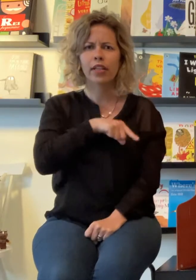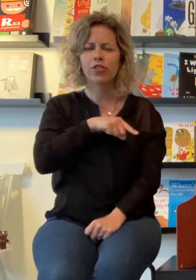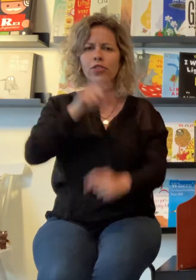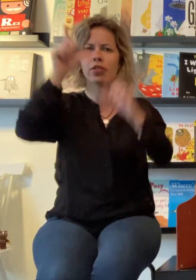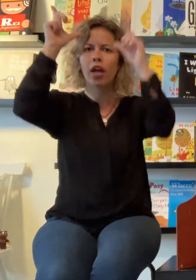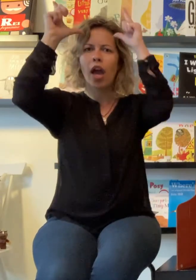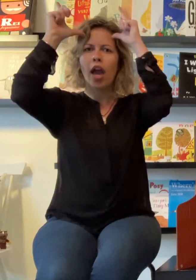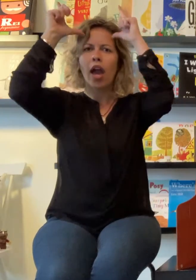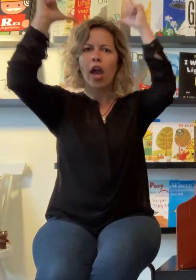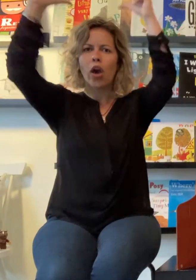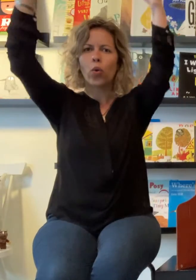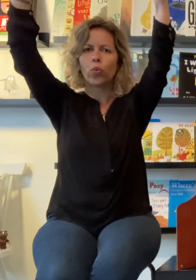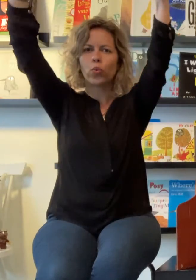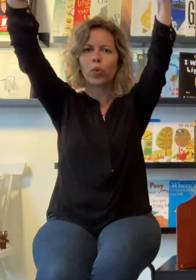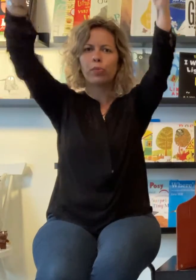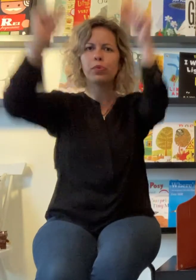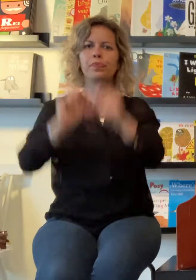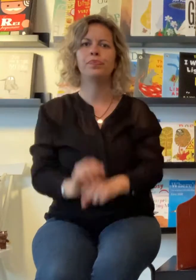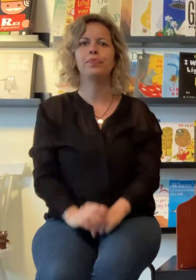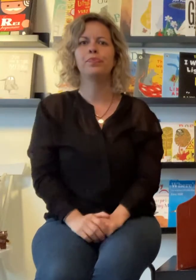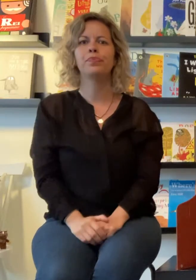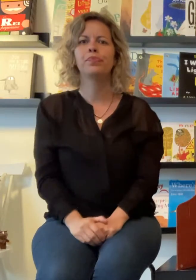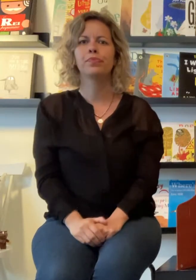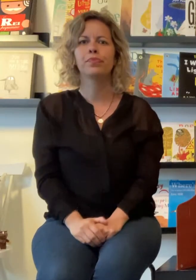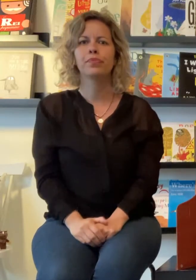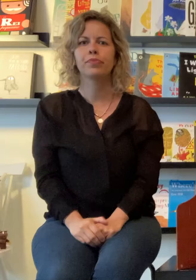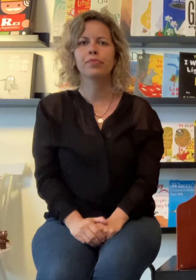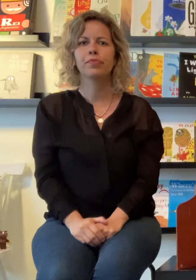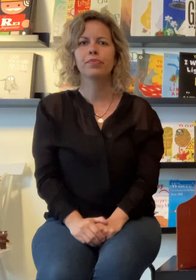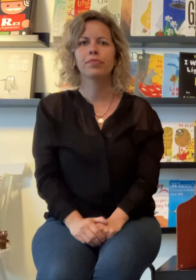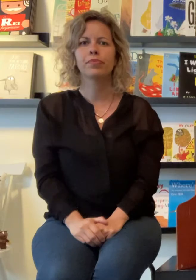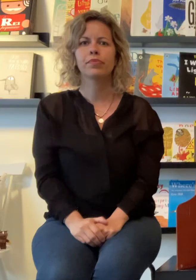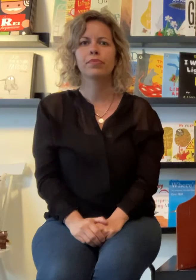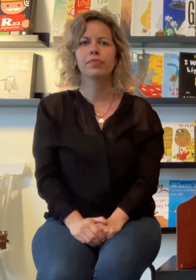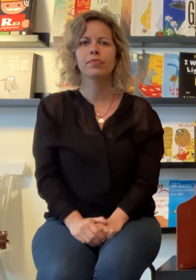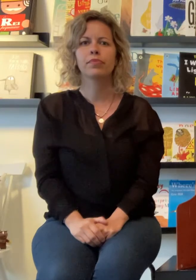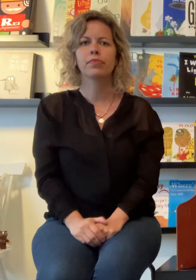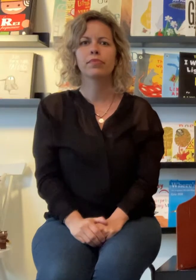Este é o lobo.